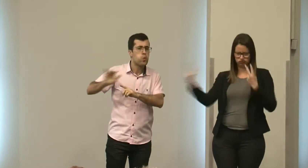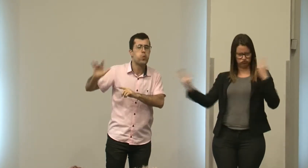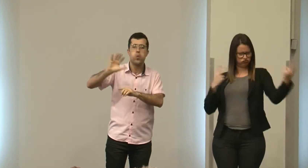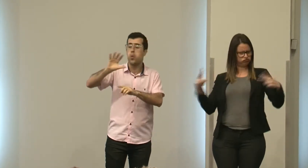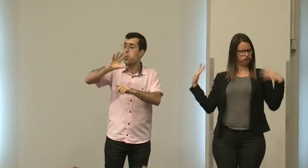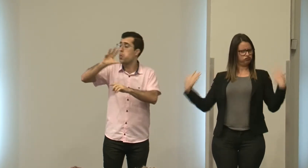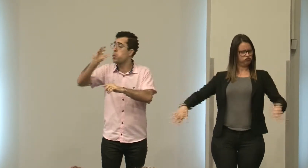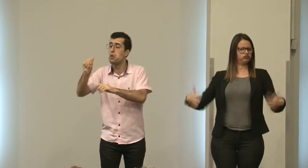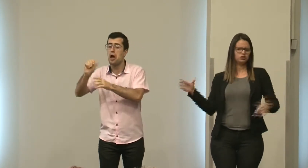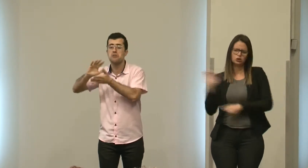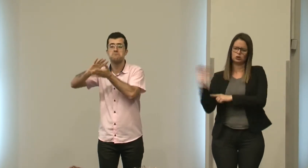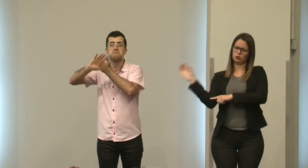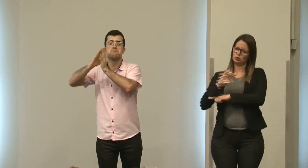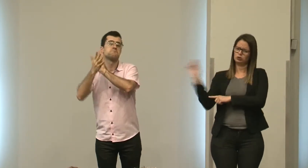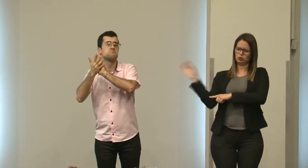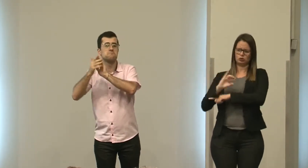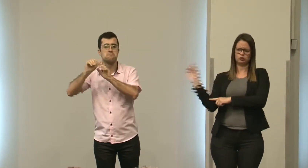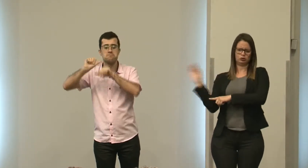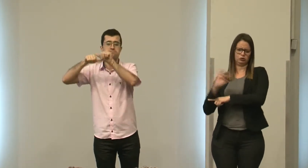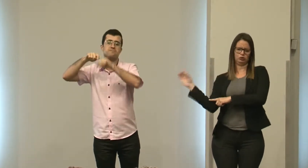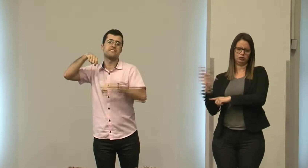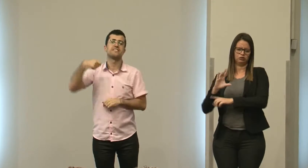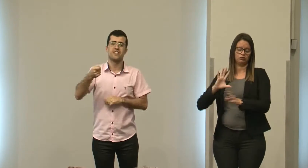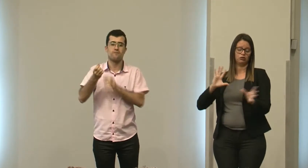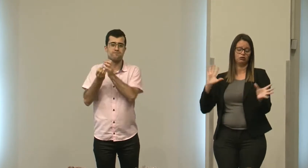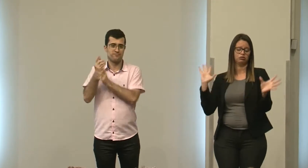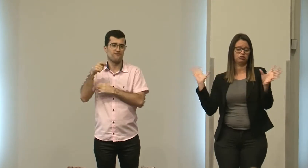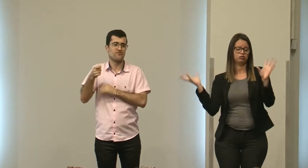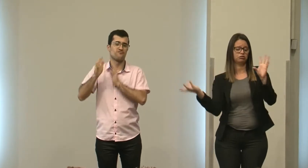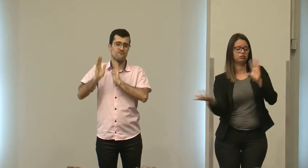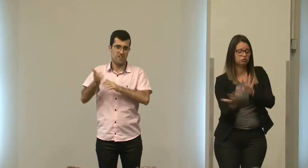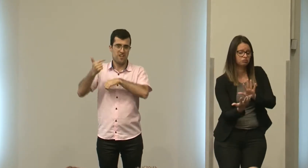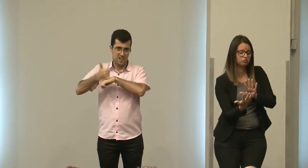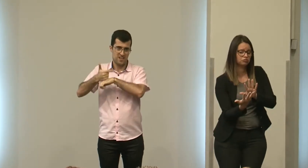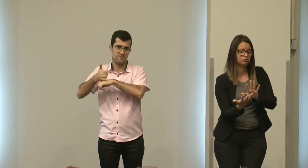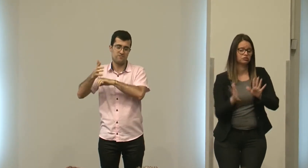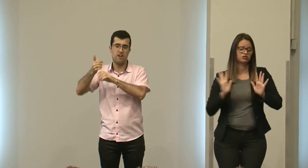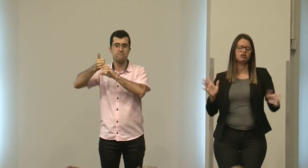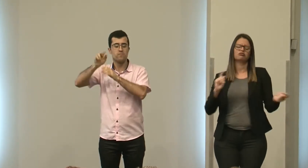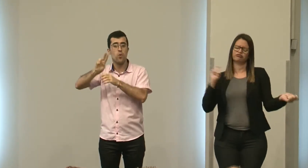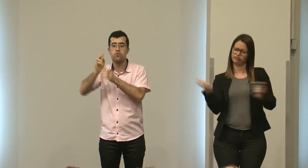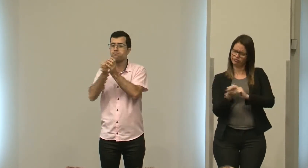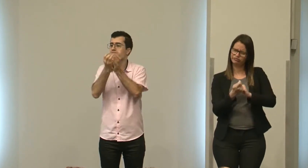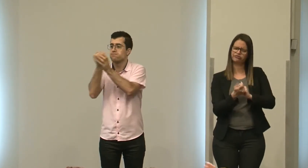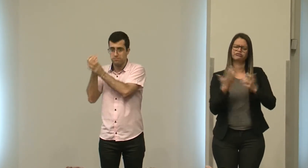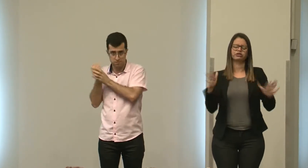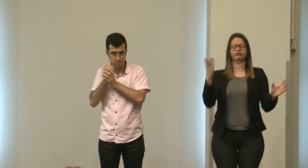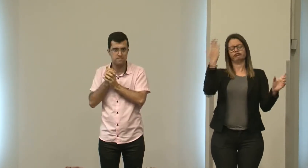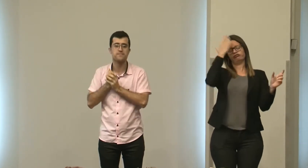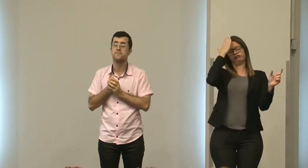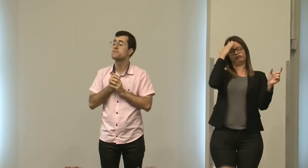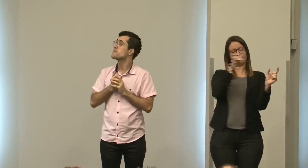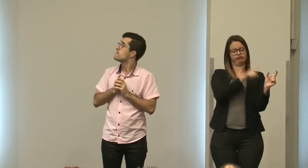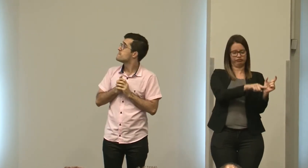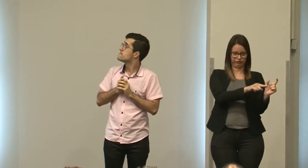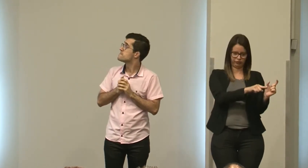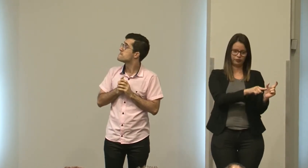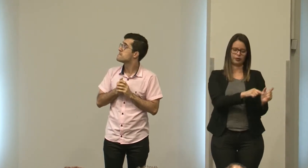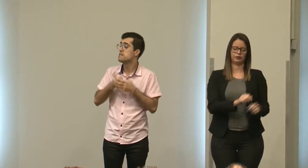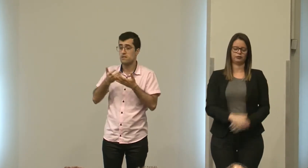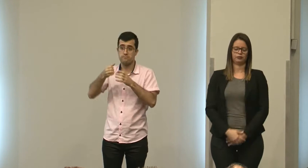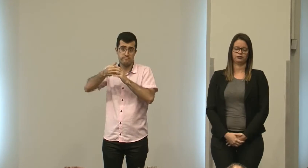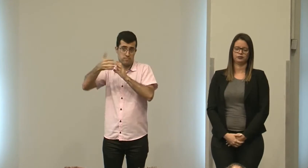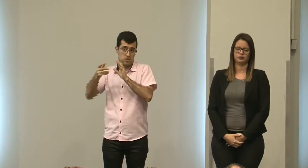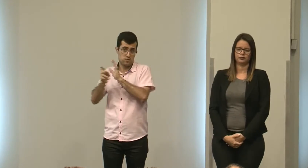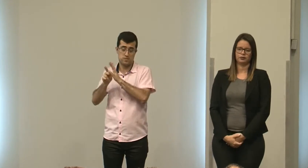sinais datilológicos na comunicação de um modo formal ou informal. Então, existem sinais lexicalmente